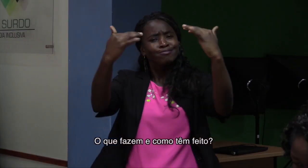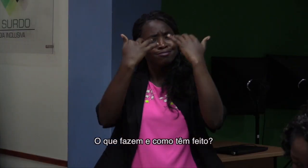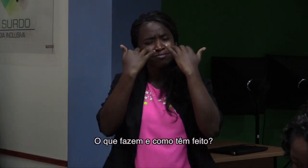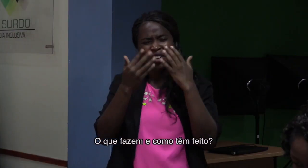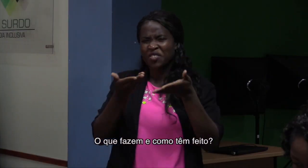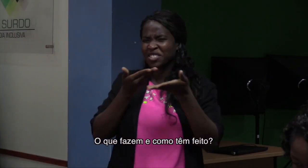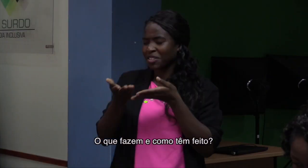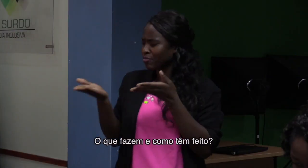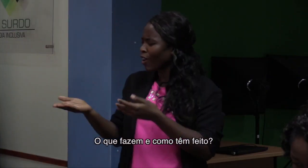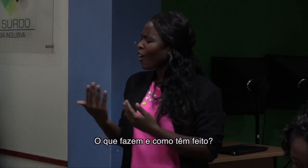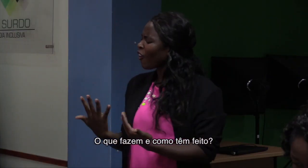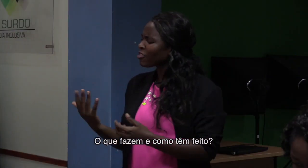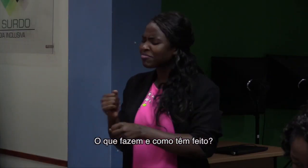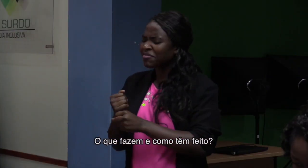e como têm feito?